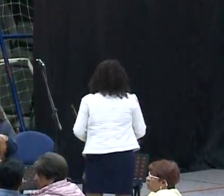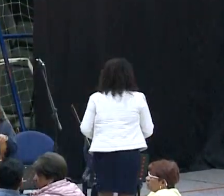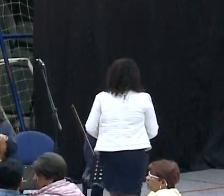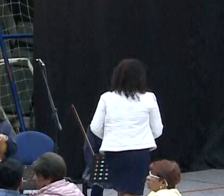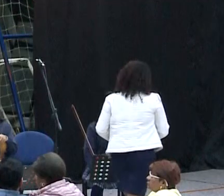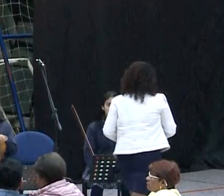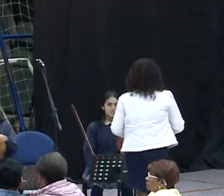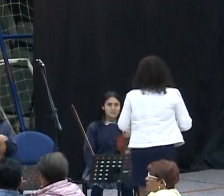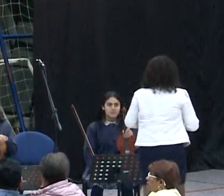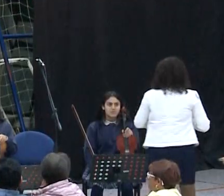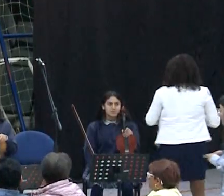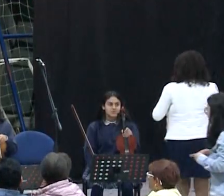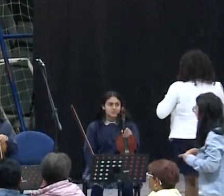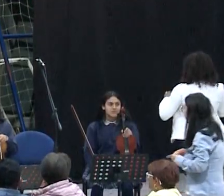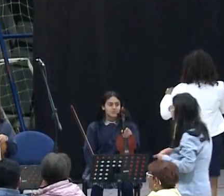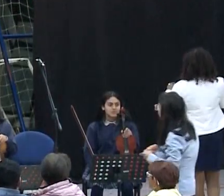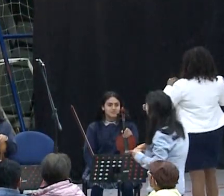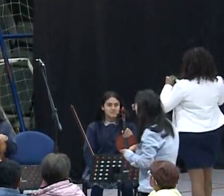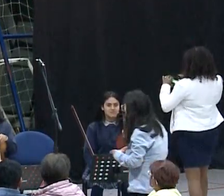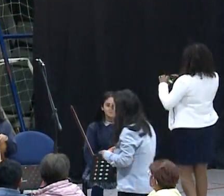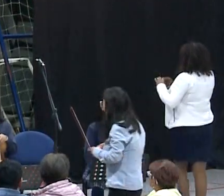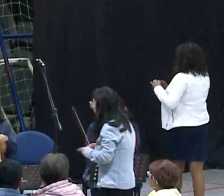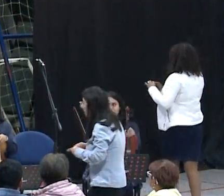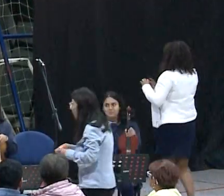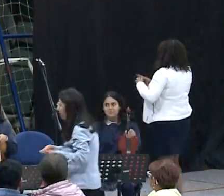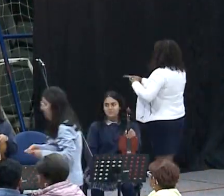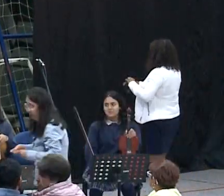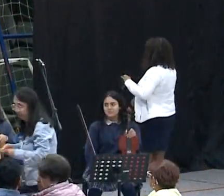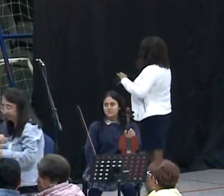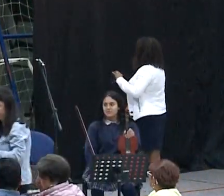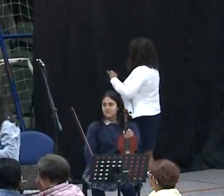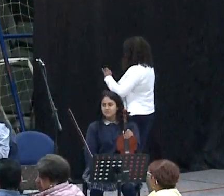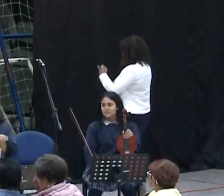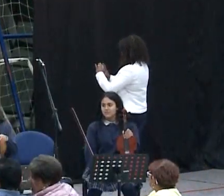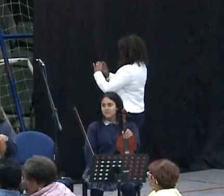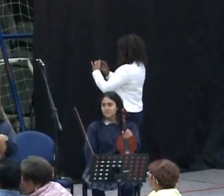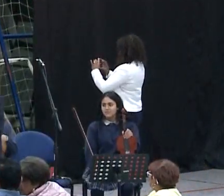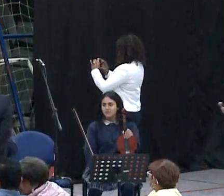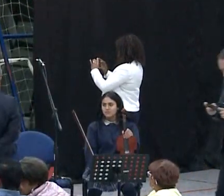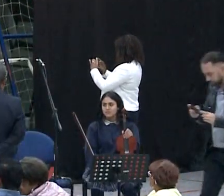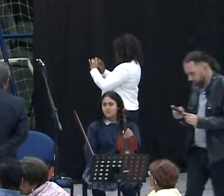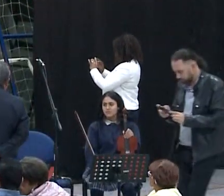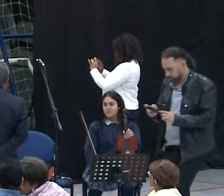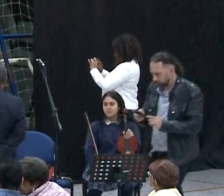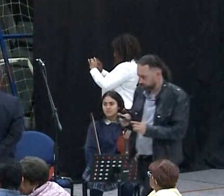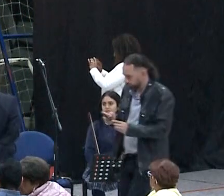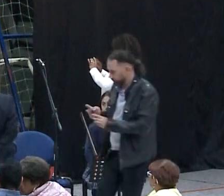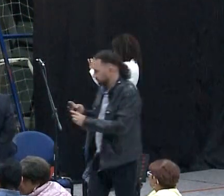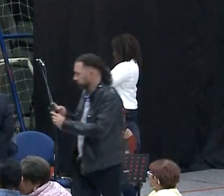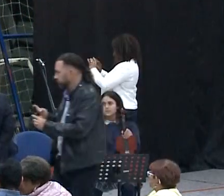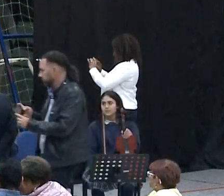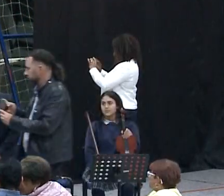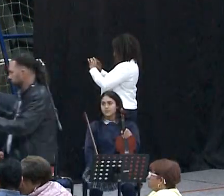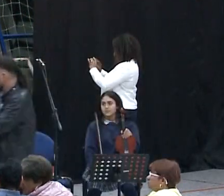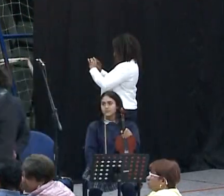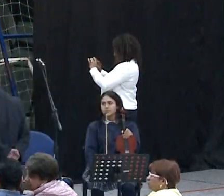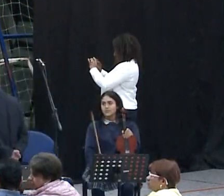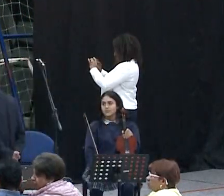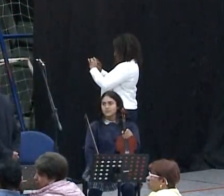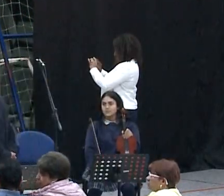la orquesta dirigida por el maestro rafael antonio briseño el día de hoy interpreta